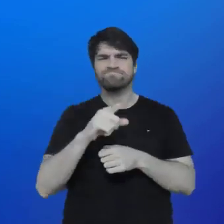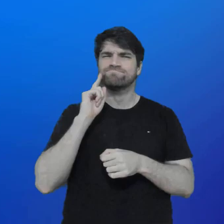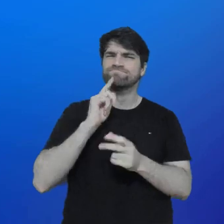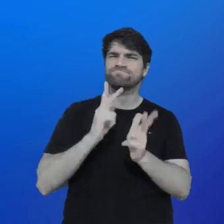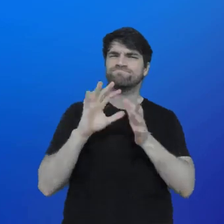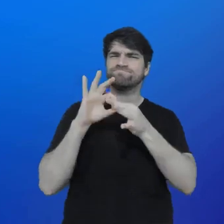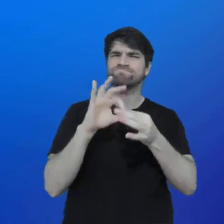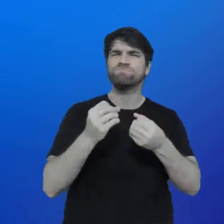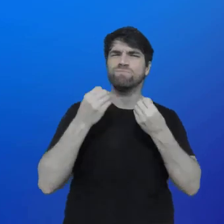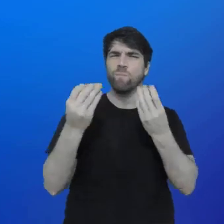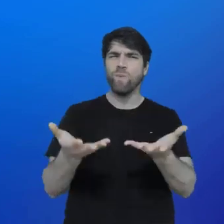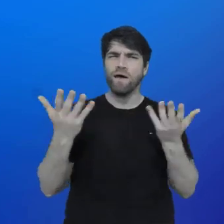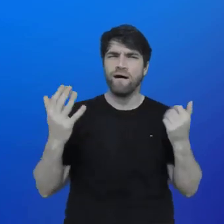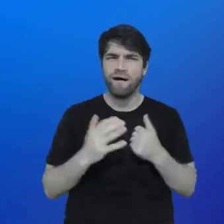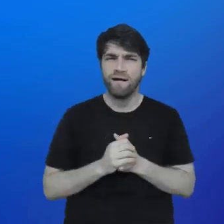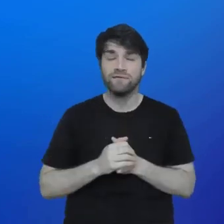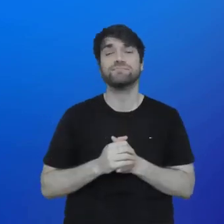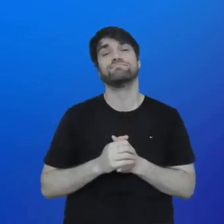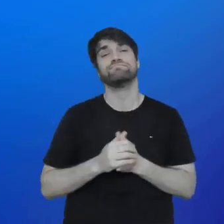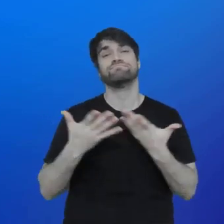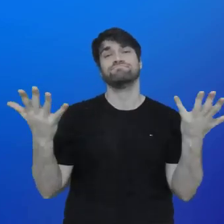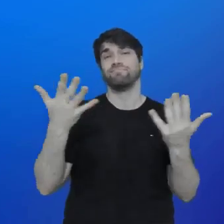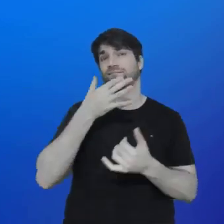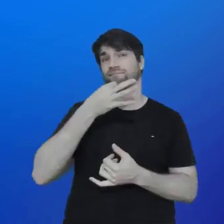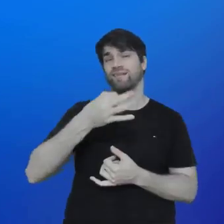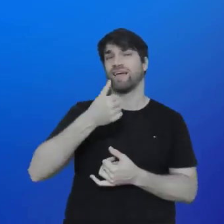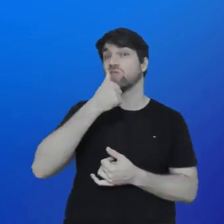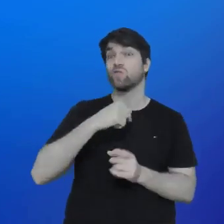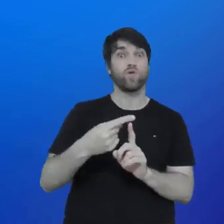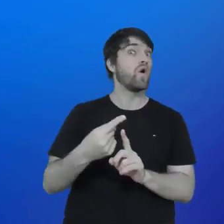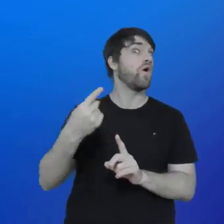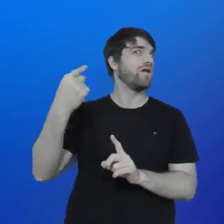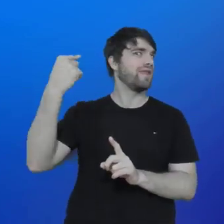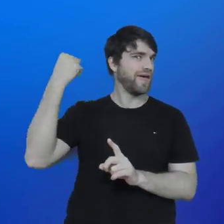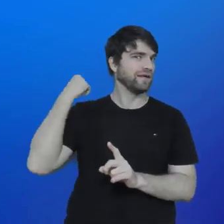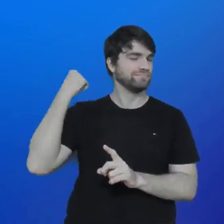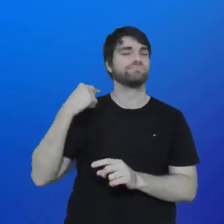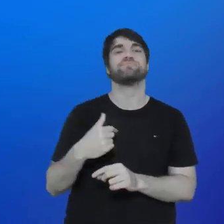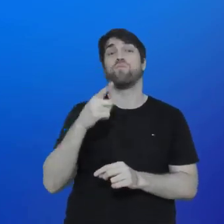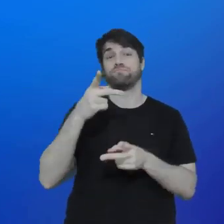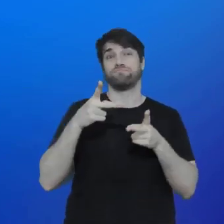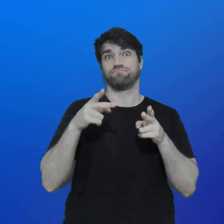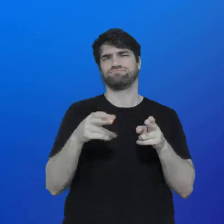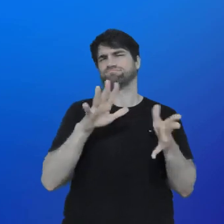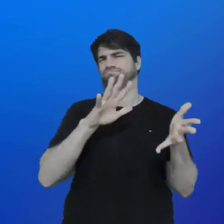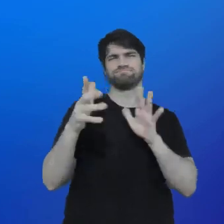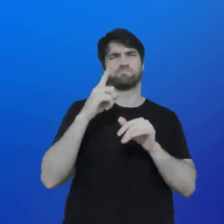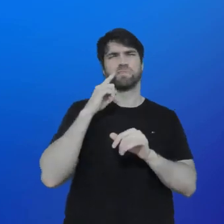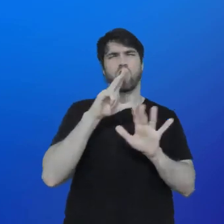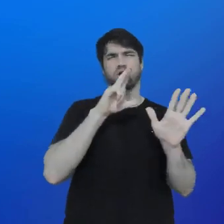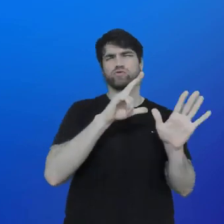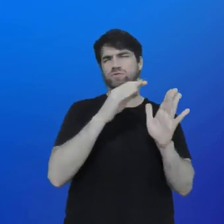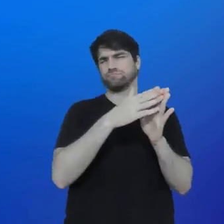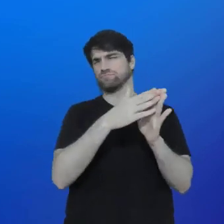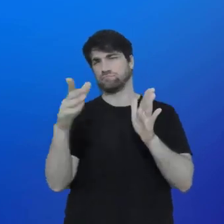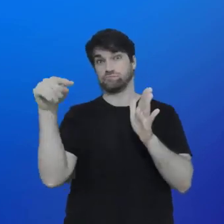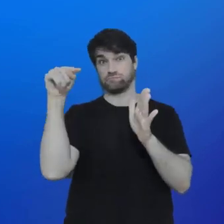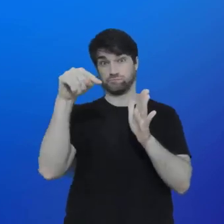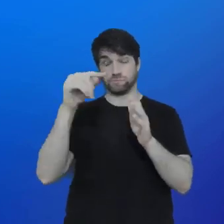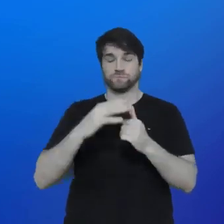está relacionado con la historia. Se remonta a finales de 1800, cerca de 1880 aproximadamente. En esta